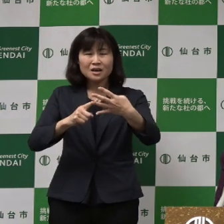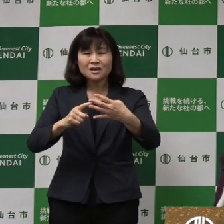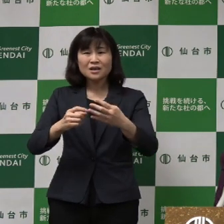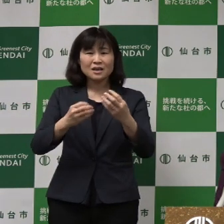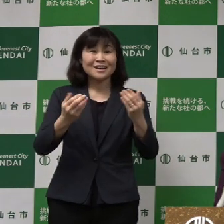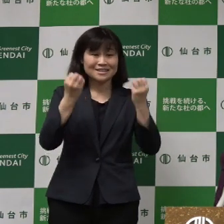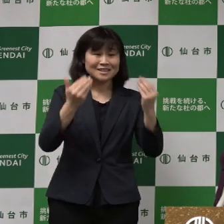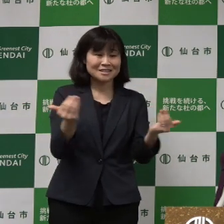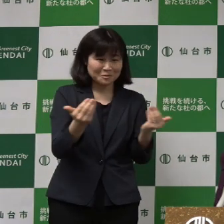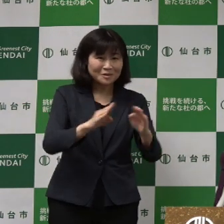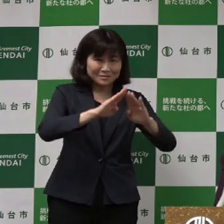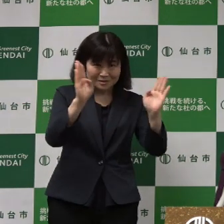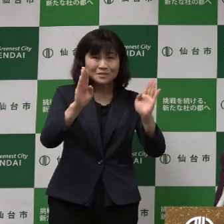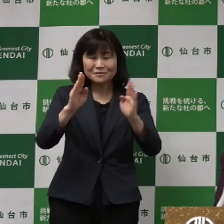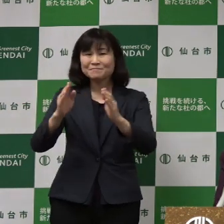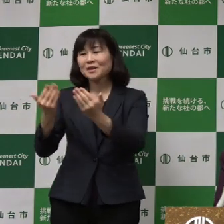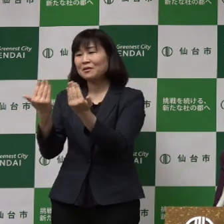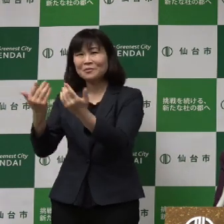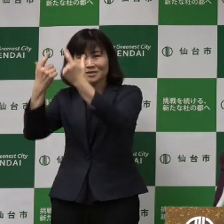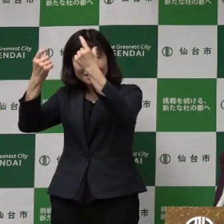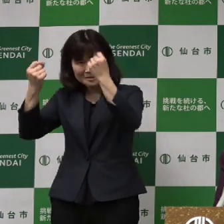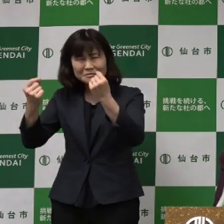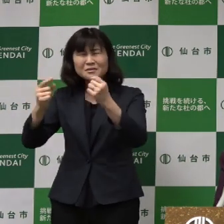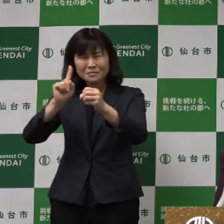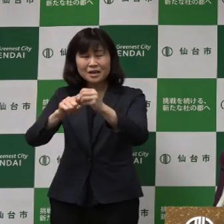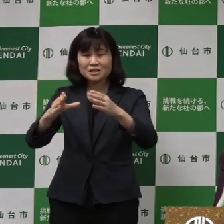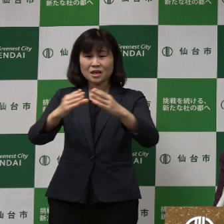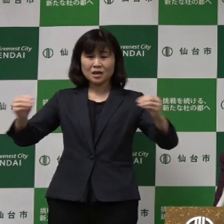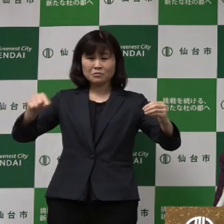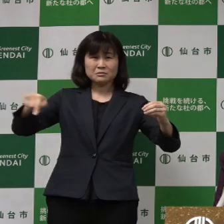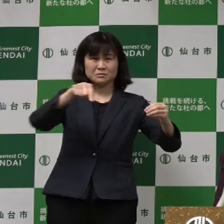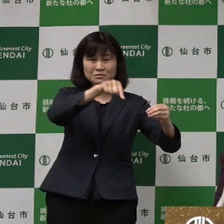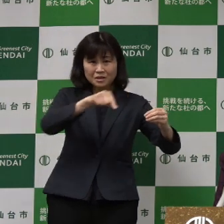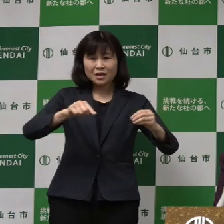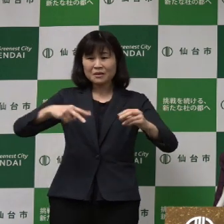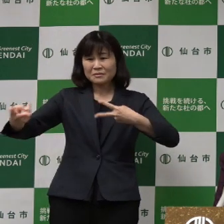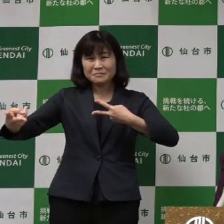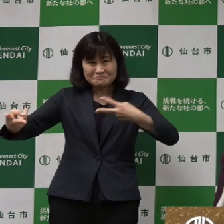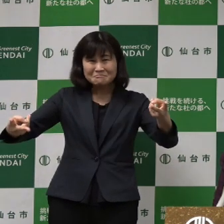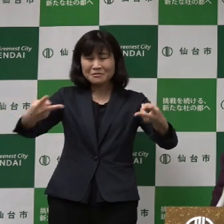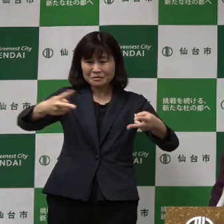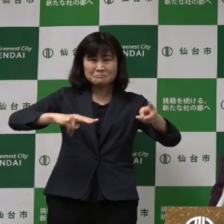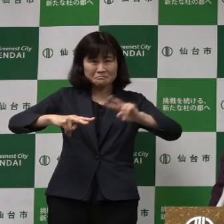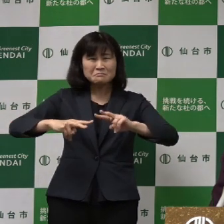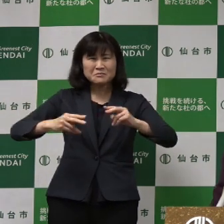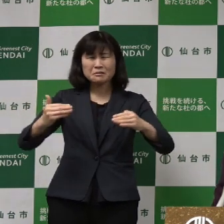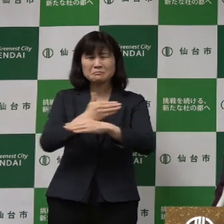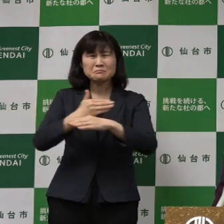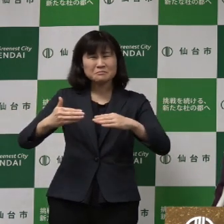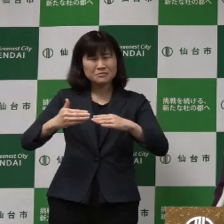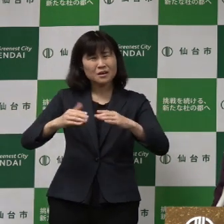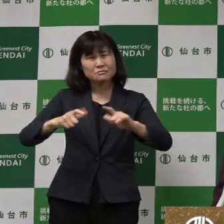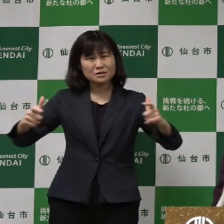勤、進学などに伴いまして人の流れが多くなってまいります。仕事の仲間やご友人と飲食を